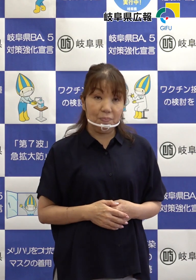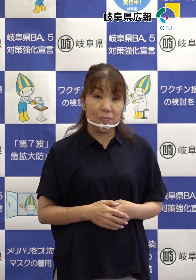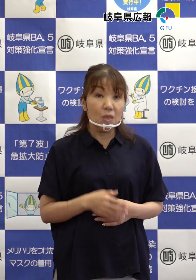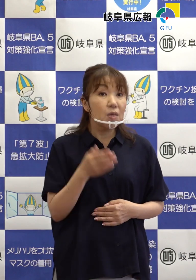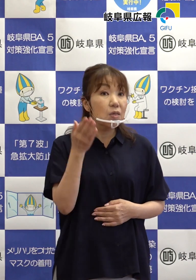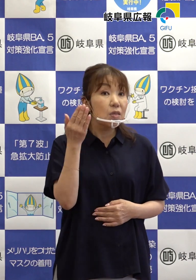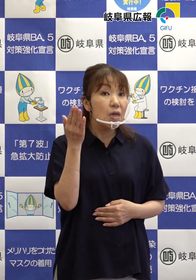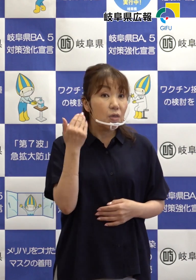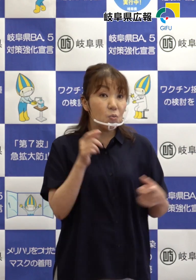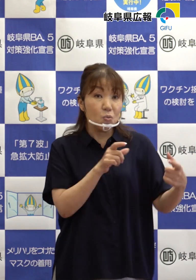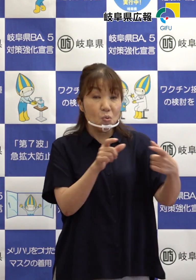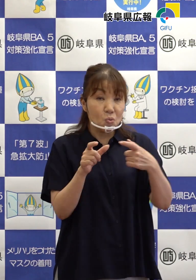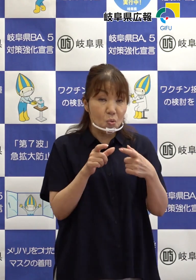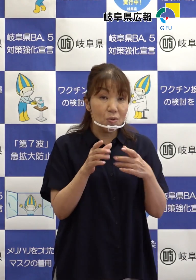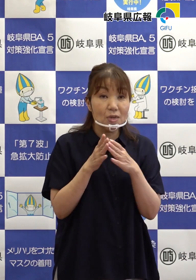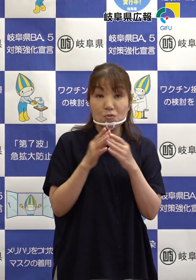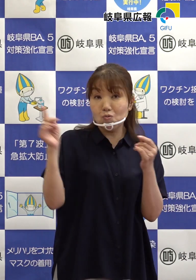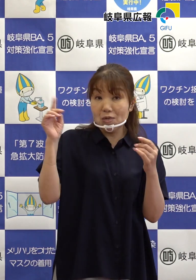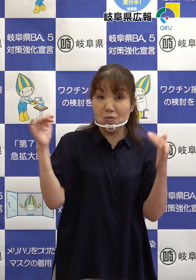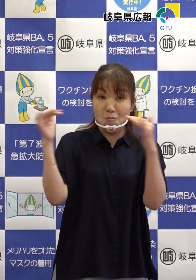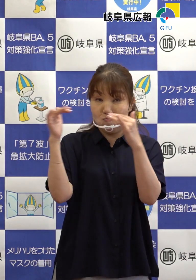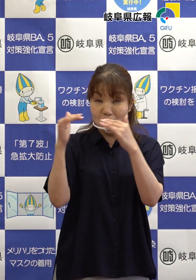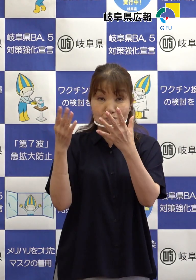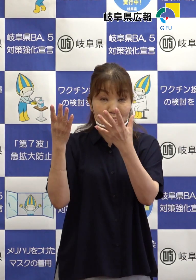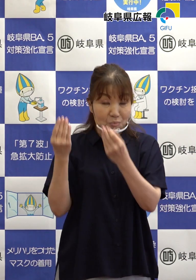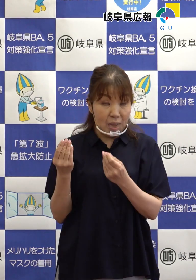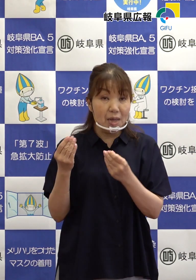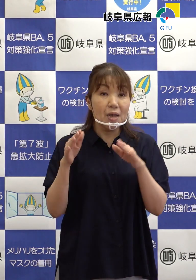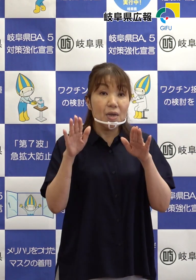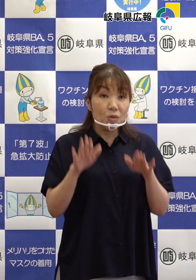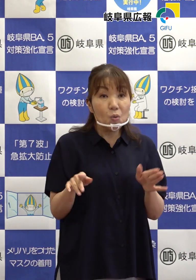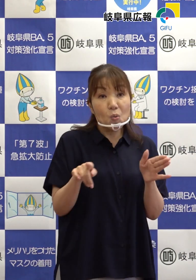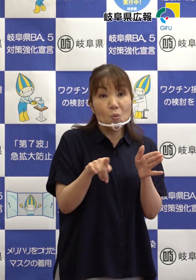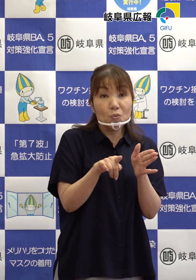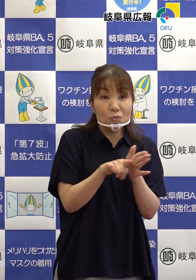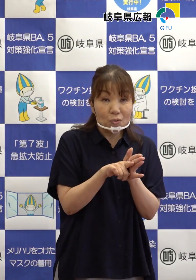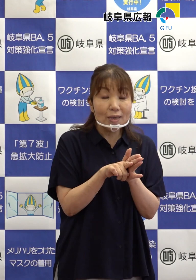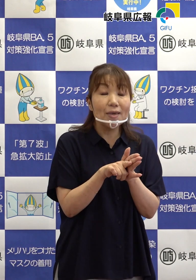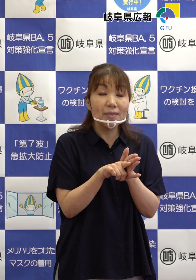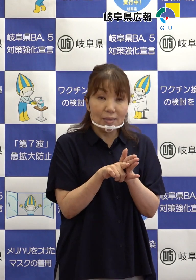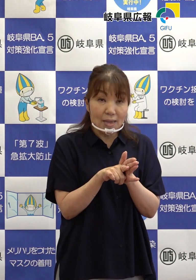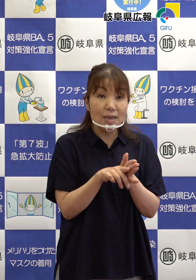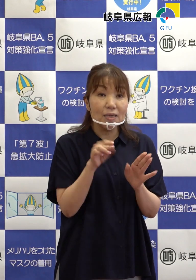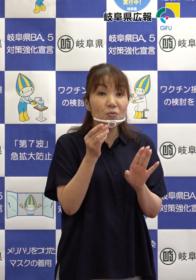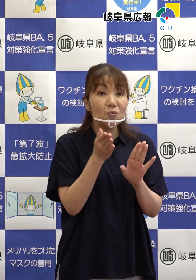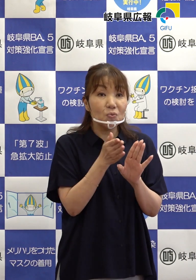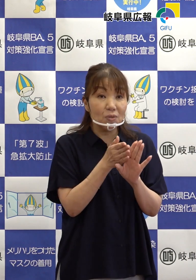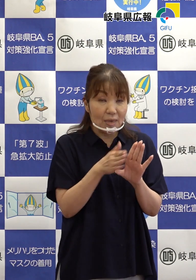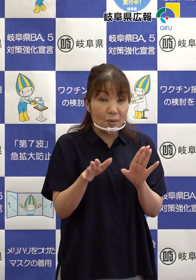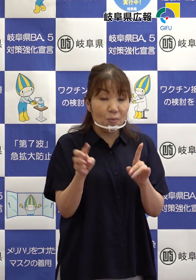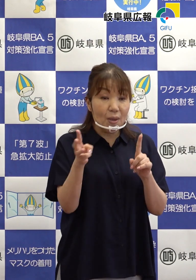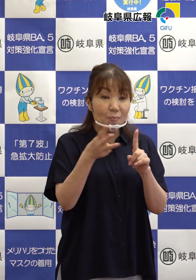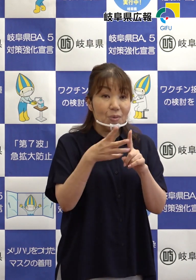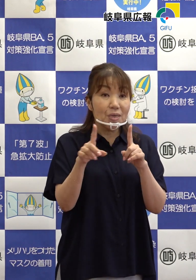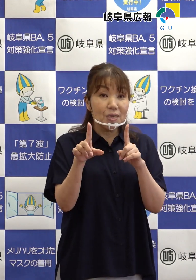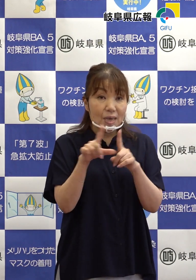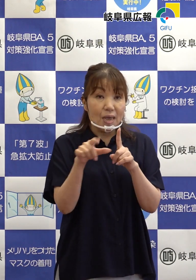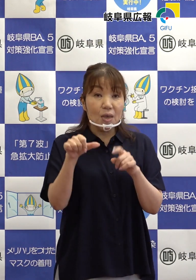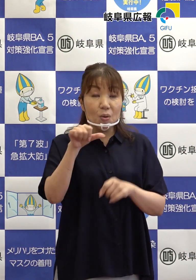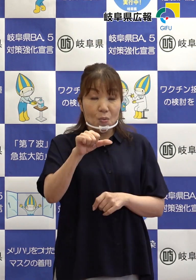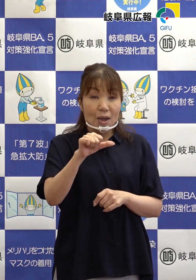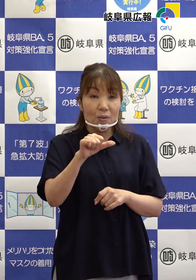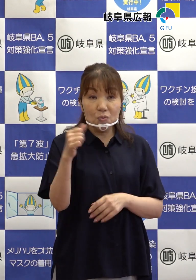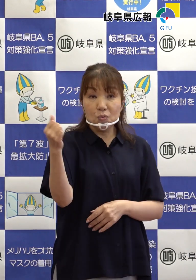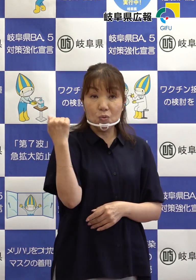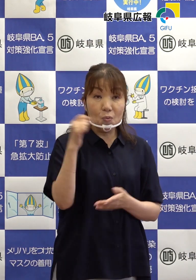まあ先ほどの合意を守ってうまくにとも話をしていますけどもまぁ強調付で岐阜県がいいえ5対策強化